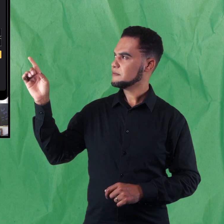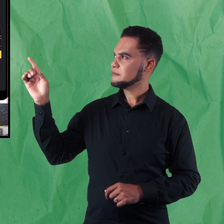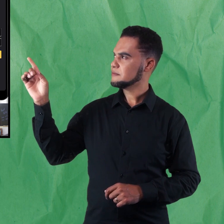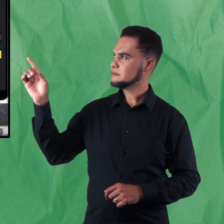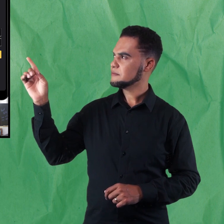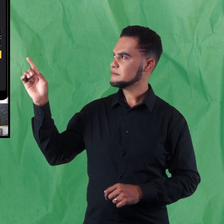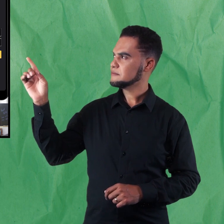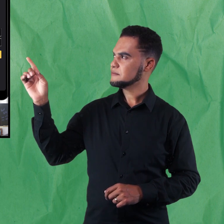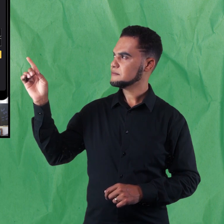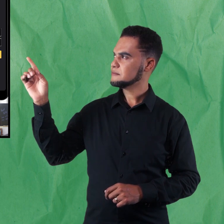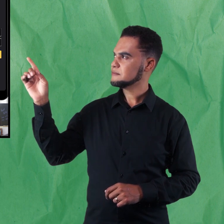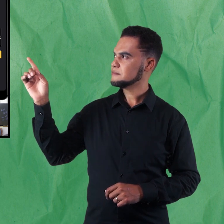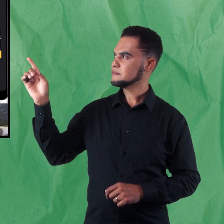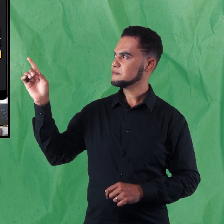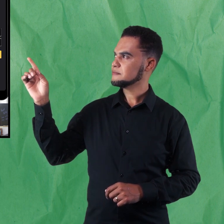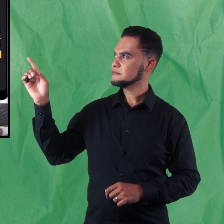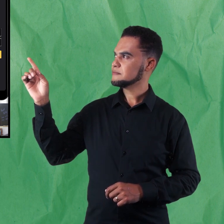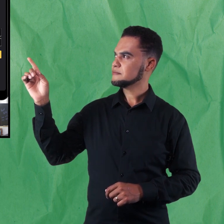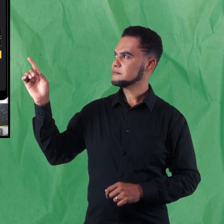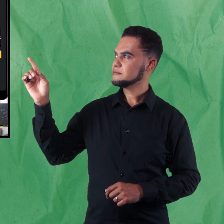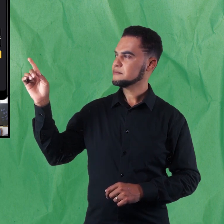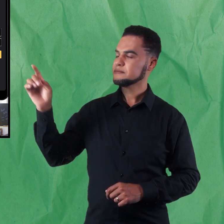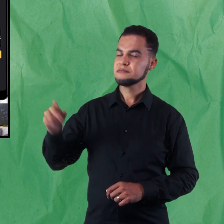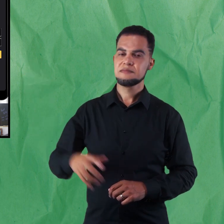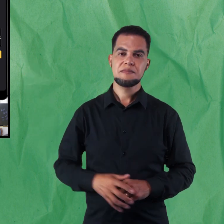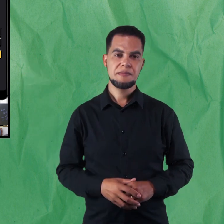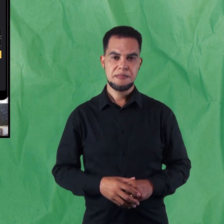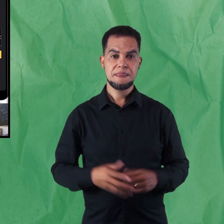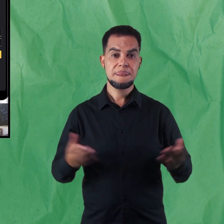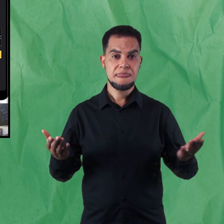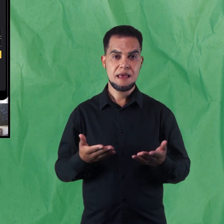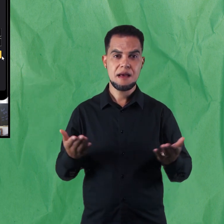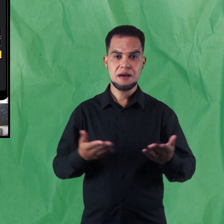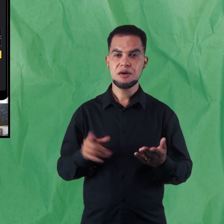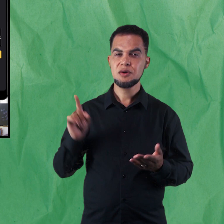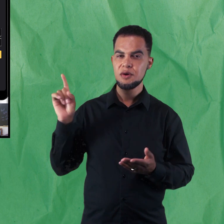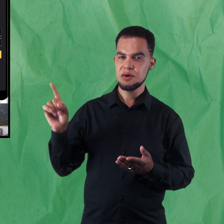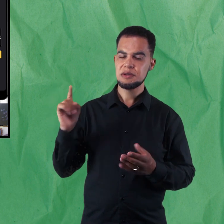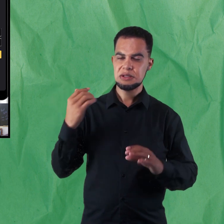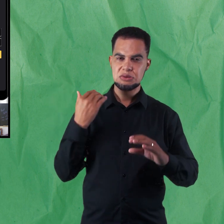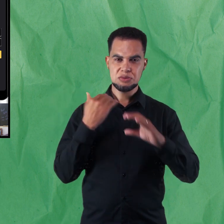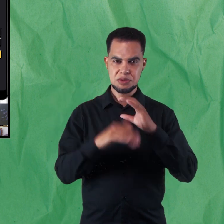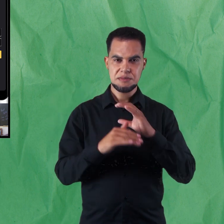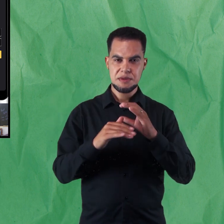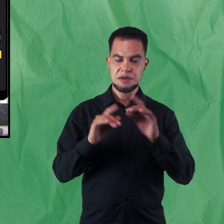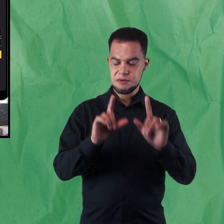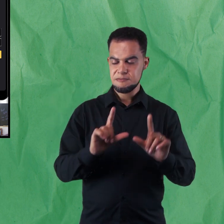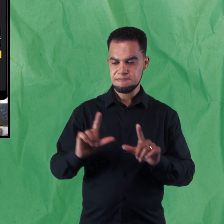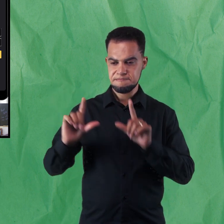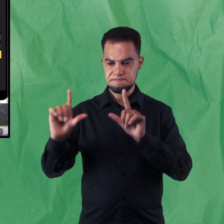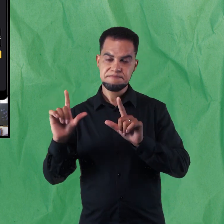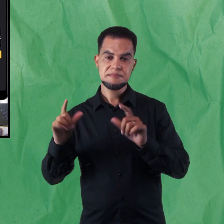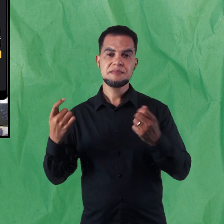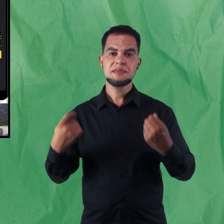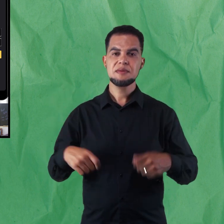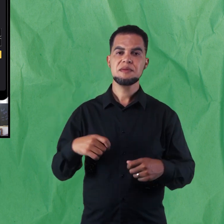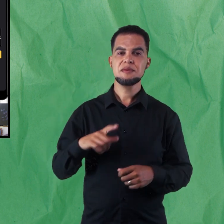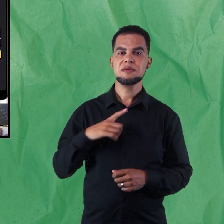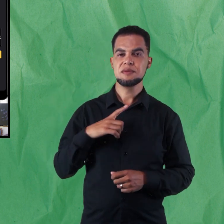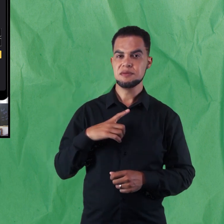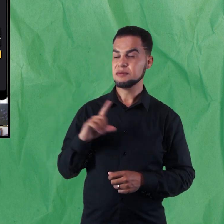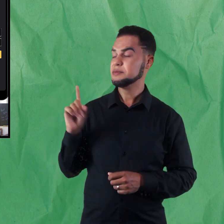vazia. Tá? Então aqui agora, no meu campo, aqui no meu input do e-mail, né, eu vou ter que ter